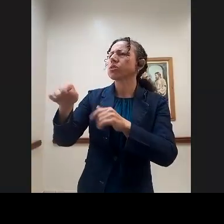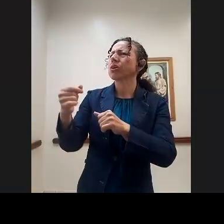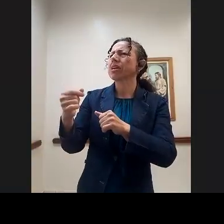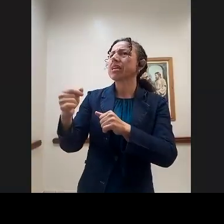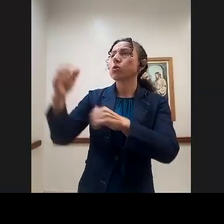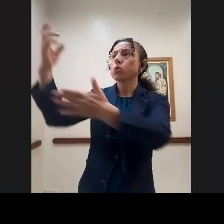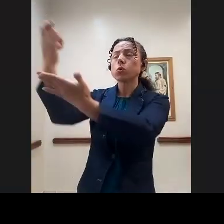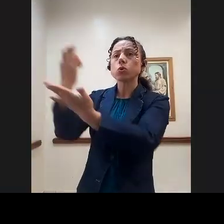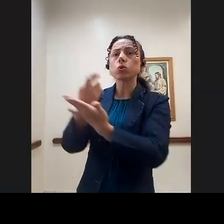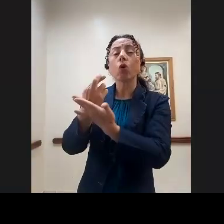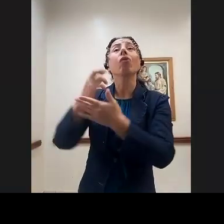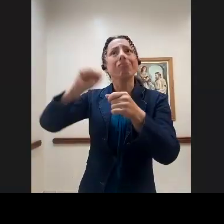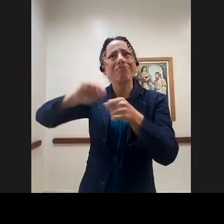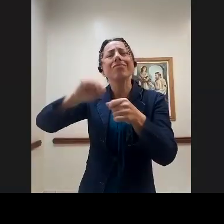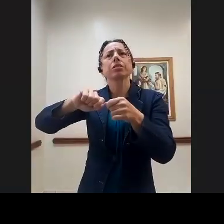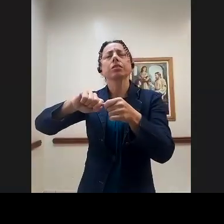Eu tô vendo